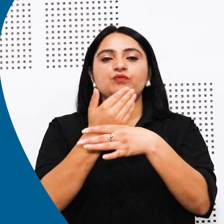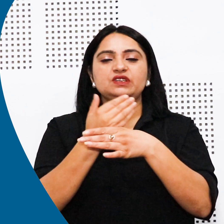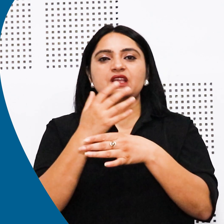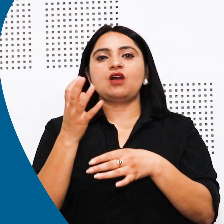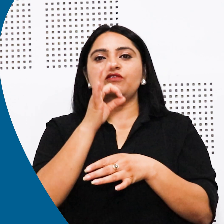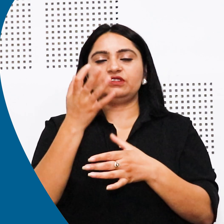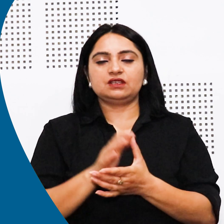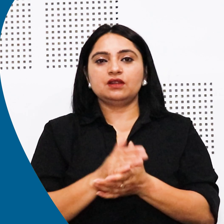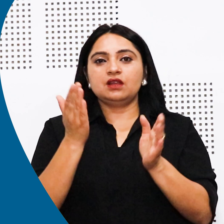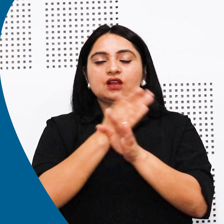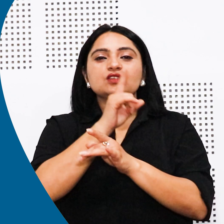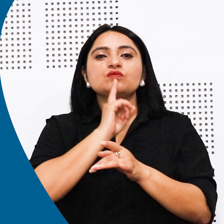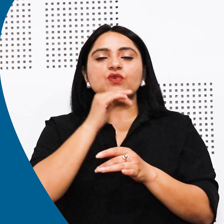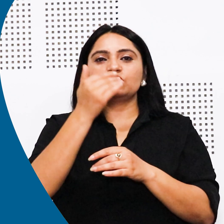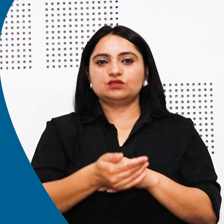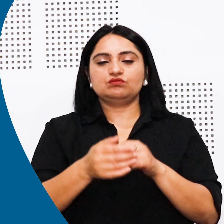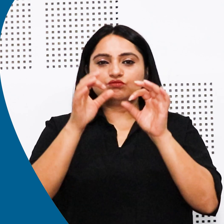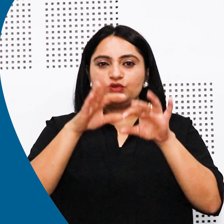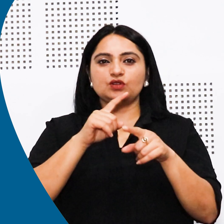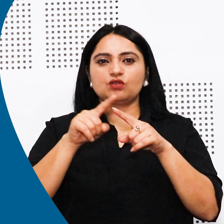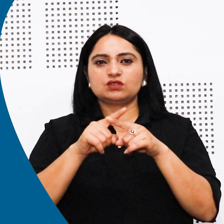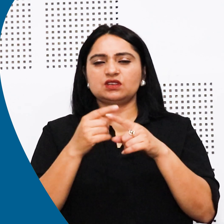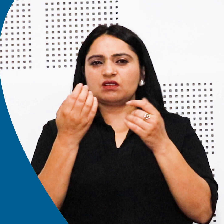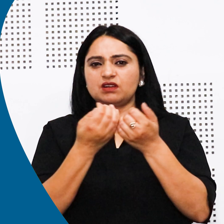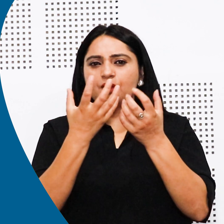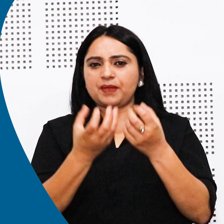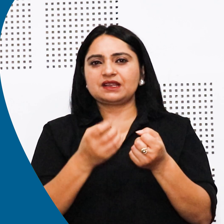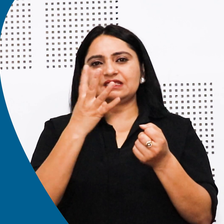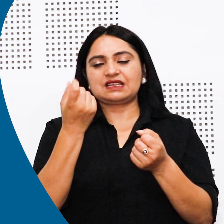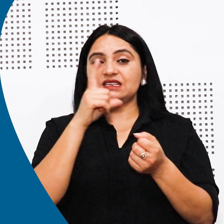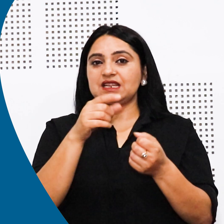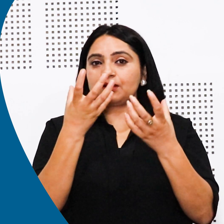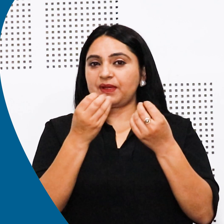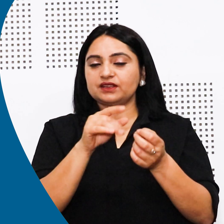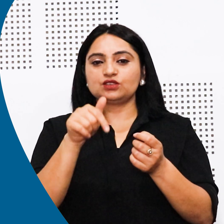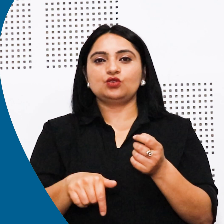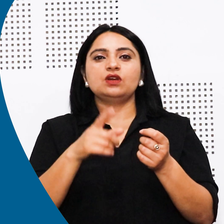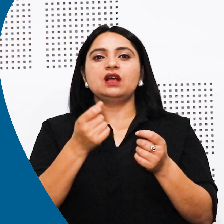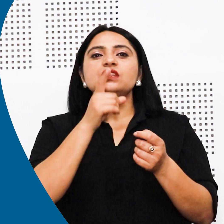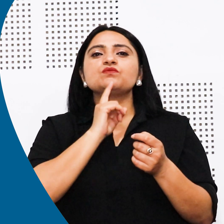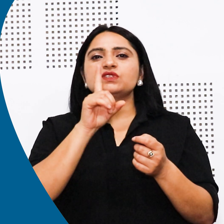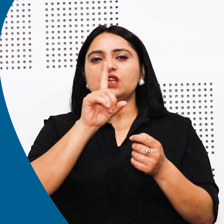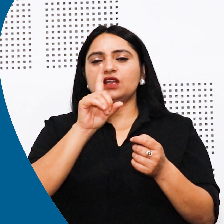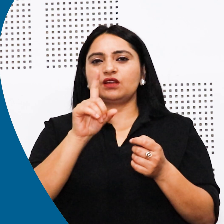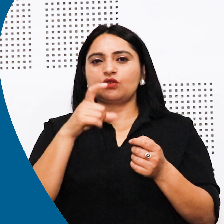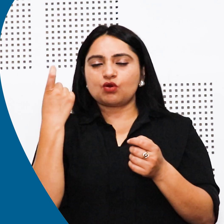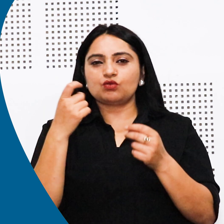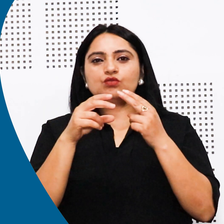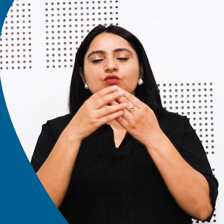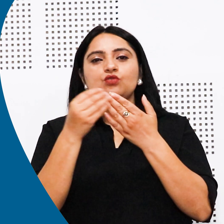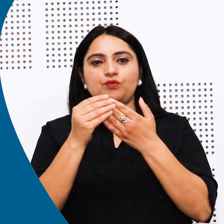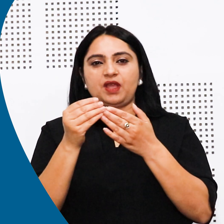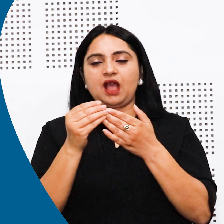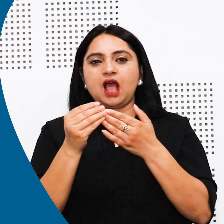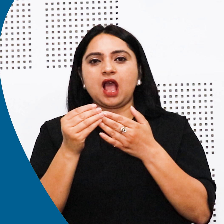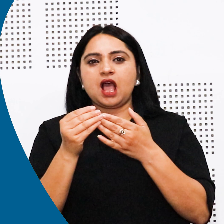तेजराज शर्मा। गत वर्षसम्म विपदमा खर्च गरेर बाँकी रहेको भनेको लगभग 40 लाख रुपियाँ छ भने यस आर्थिक वर्षमा हामीले लगभग 1 करोड रुपियाँ जति विपद व्यवस्थापनको लागि